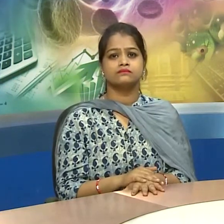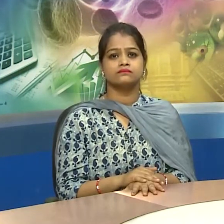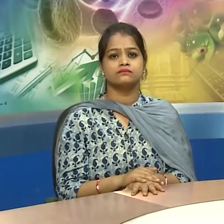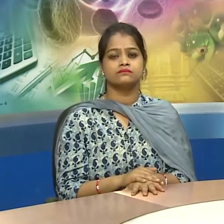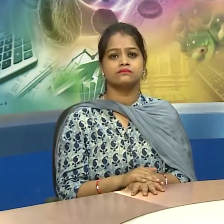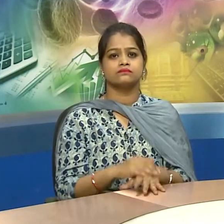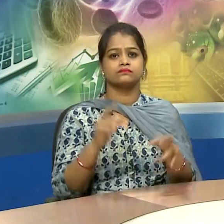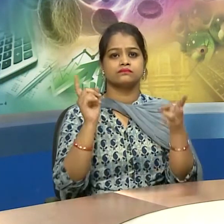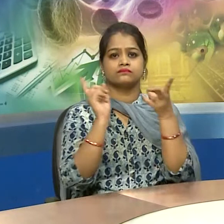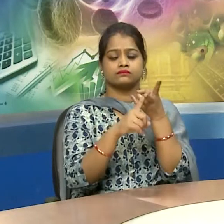प्रश्न 2,